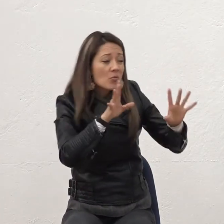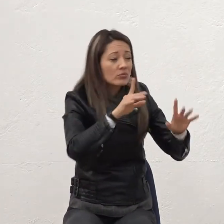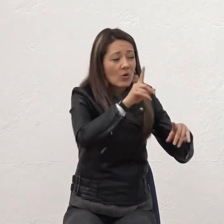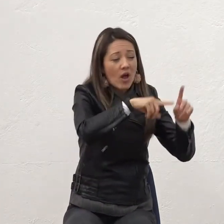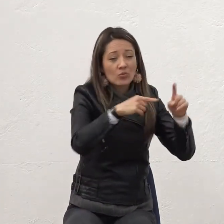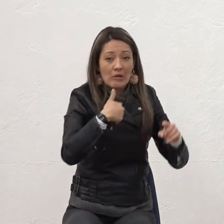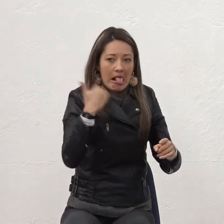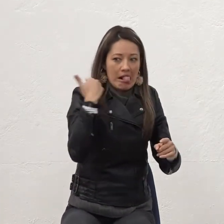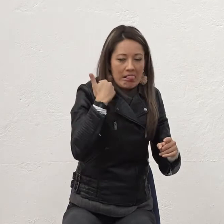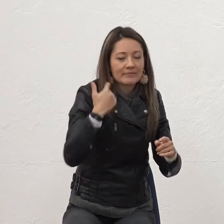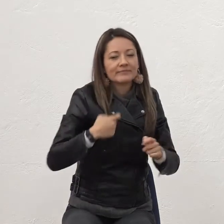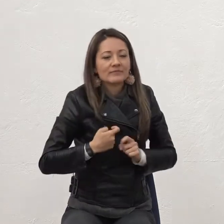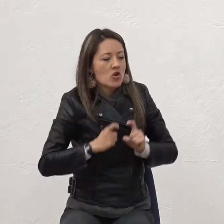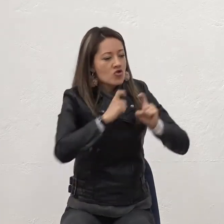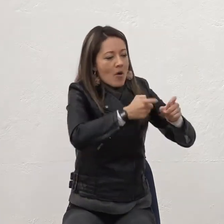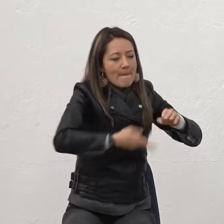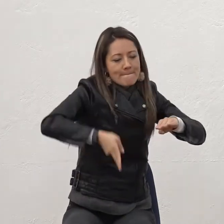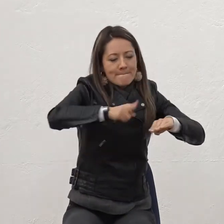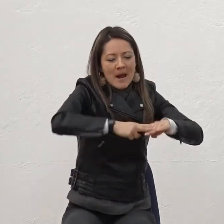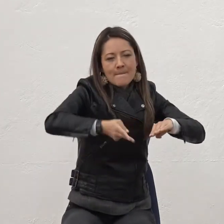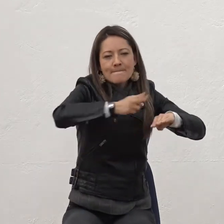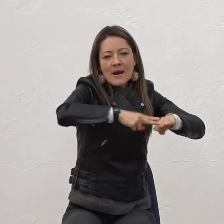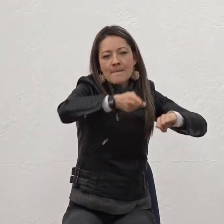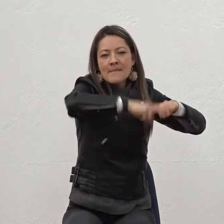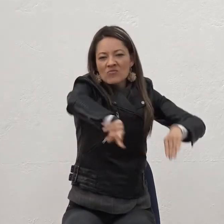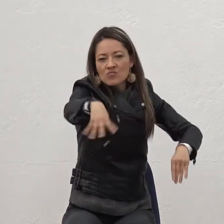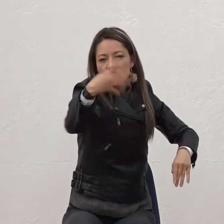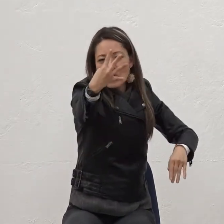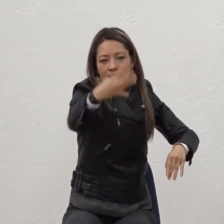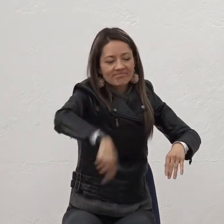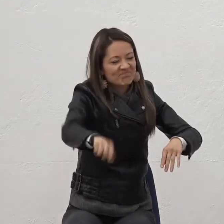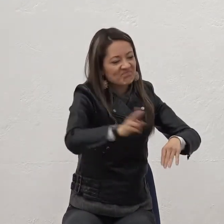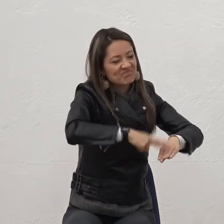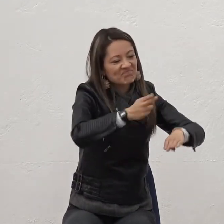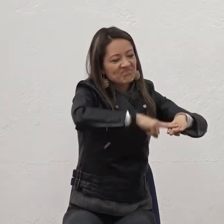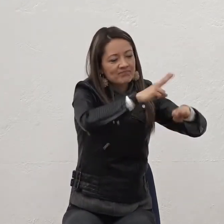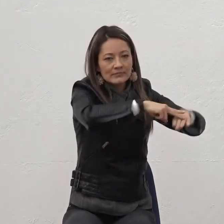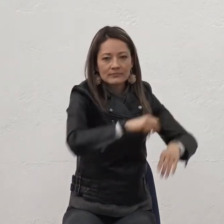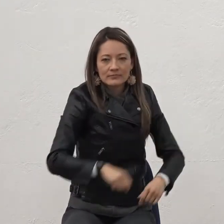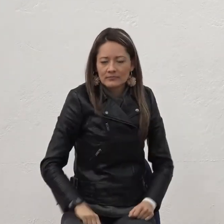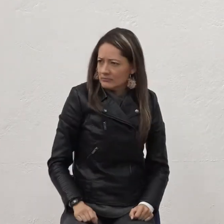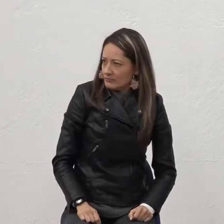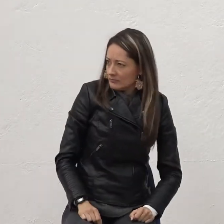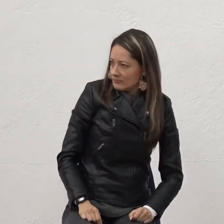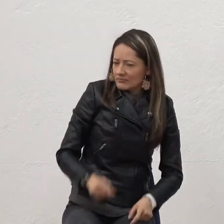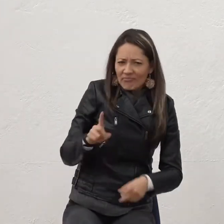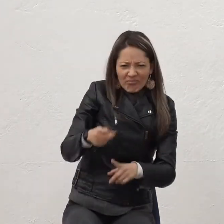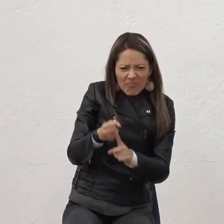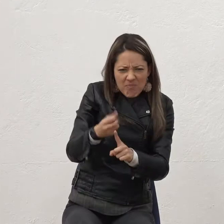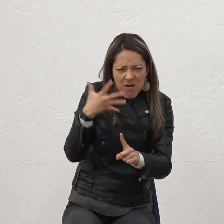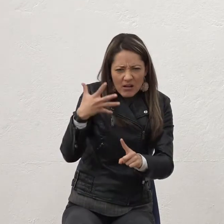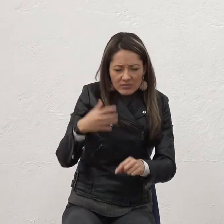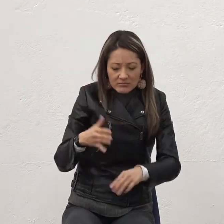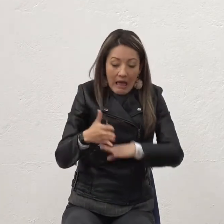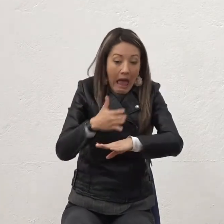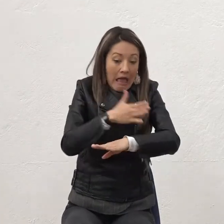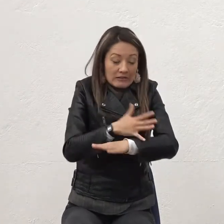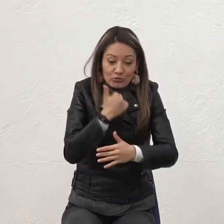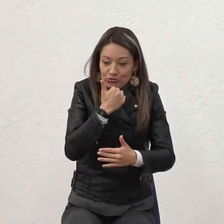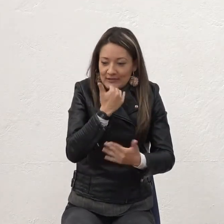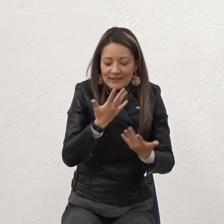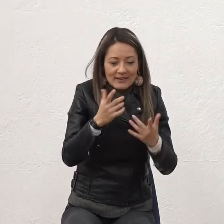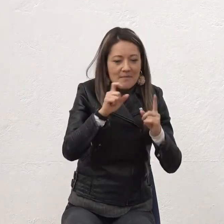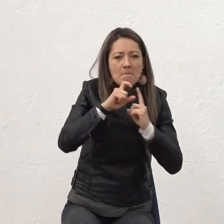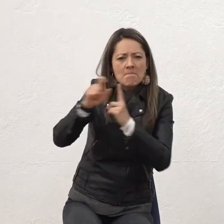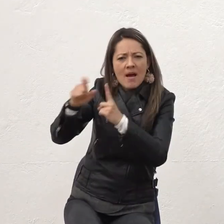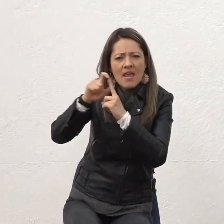lo devuelvo cuadriplicado. ¡Wow! Imagínese el impacto. ¿Qué palabras de Jesús